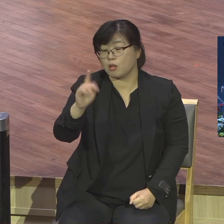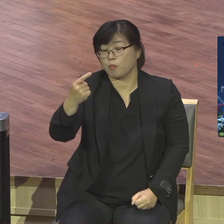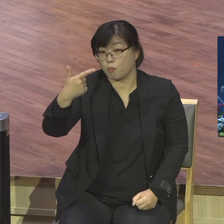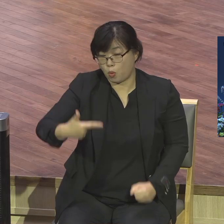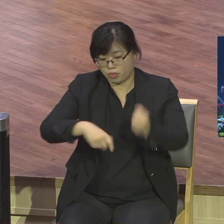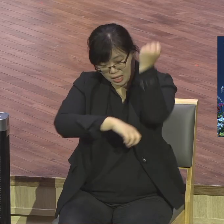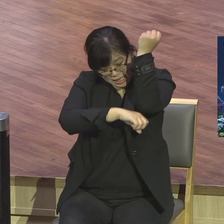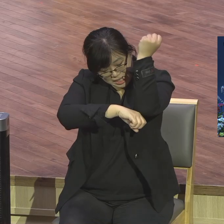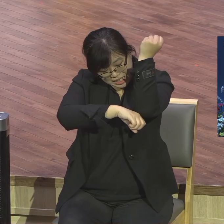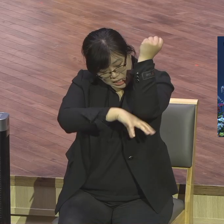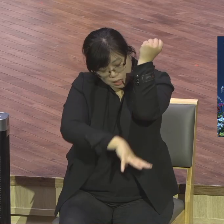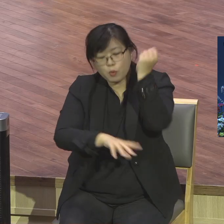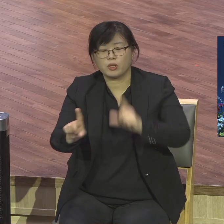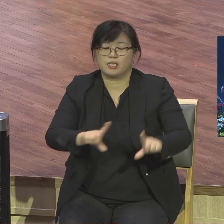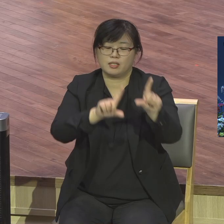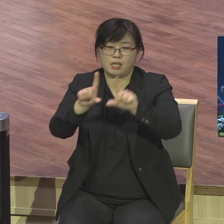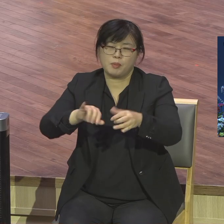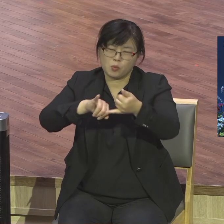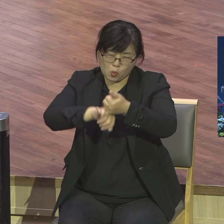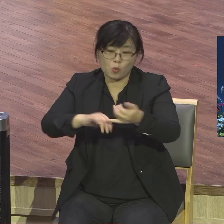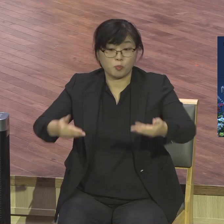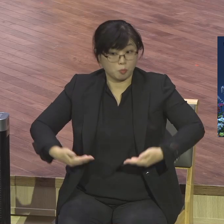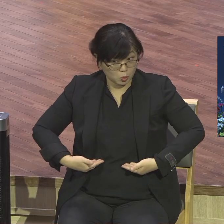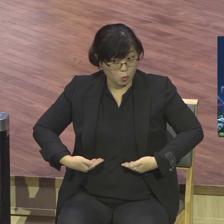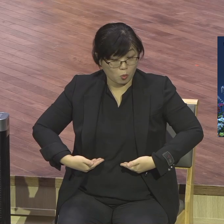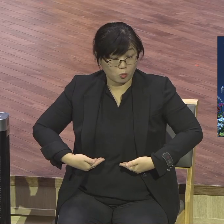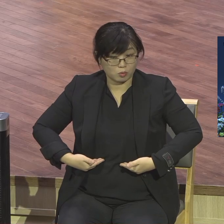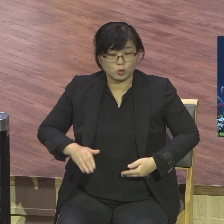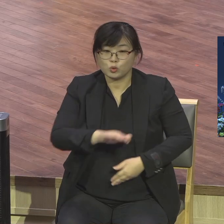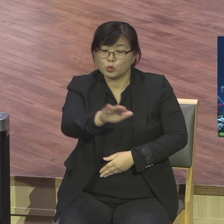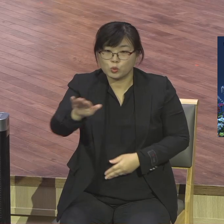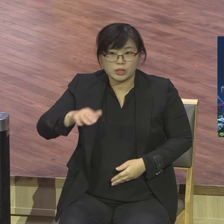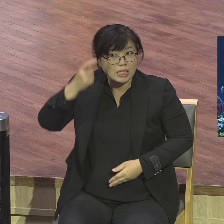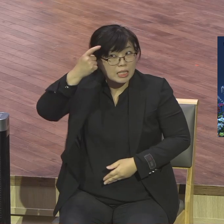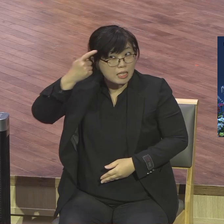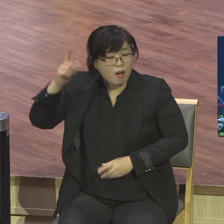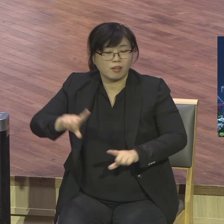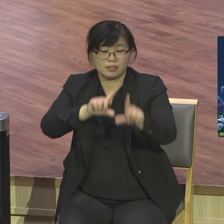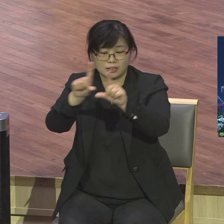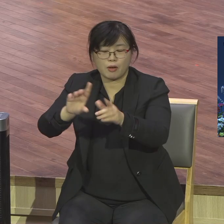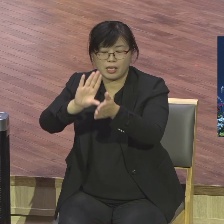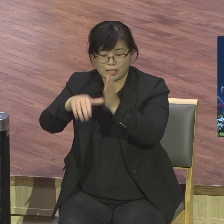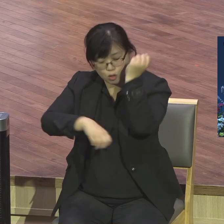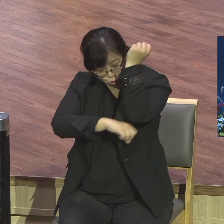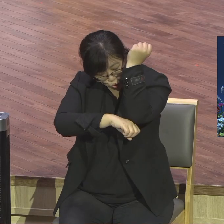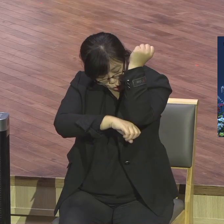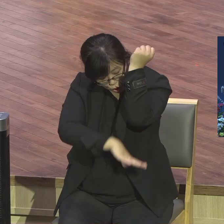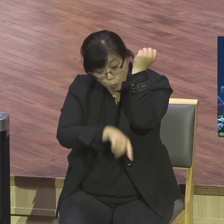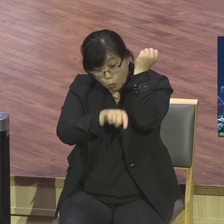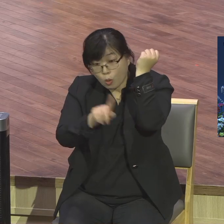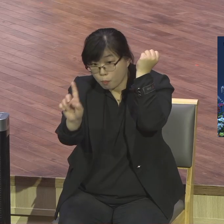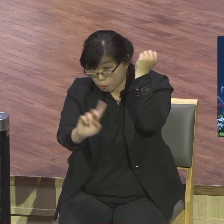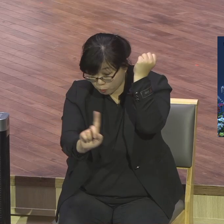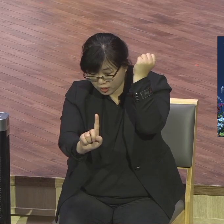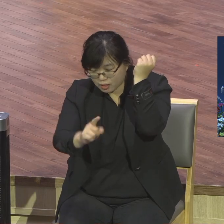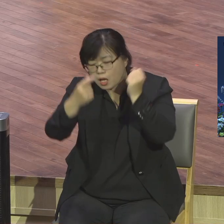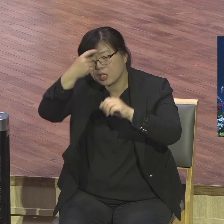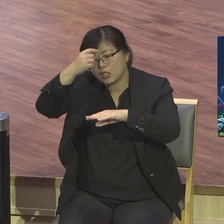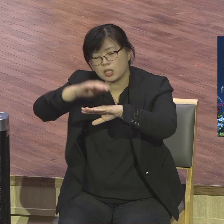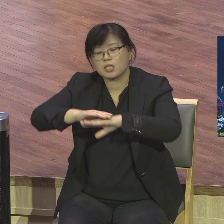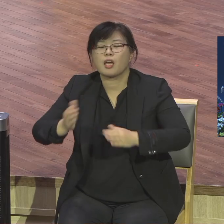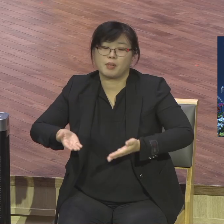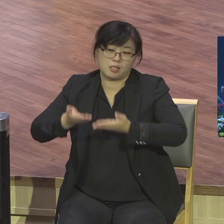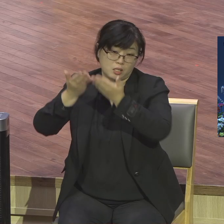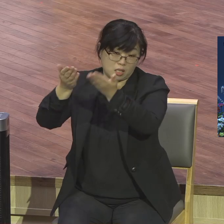예배 그래서 AW 토주 목사님 이렇게 말해서 하나님께서 사랑을 부르셔서